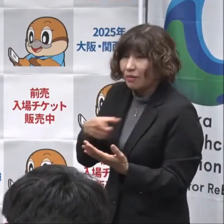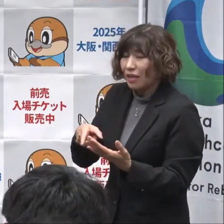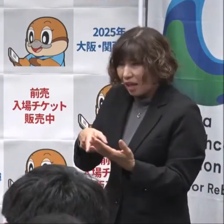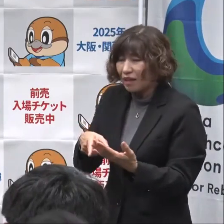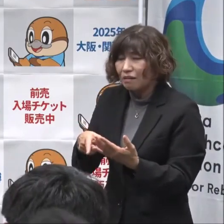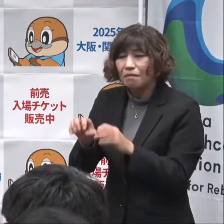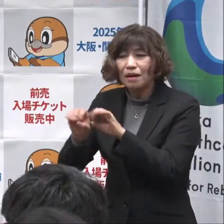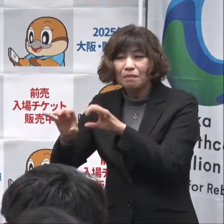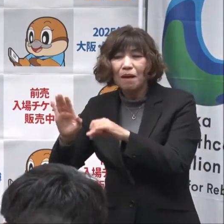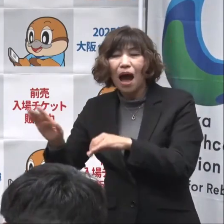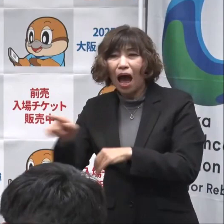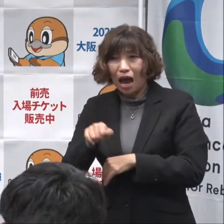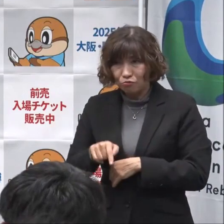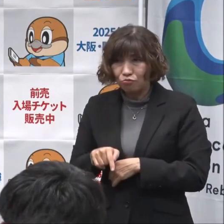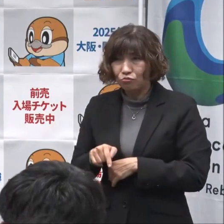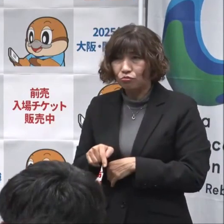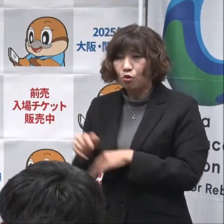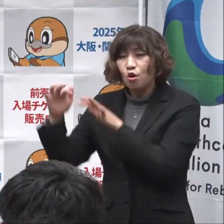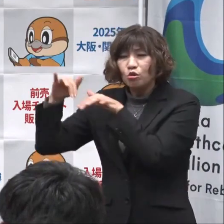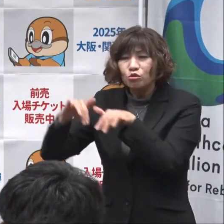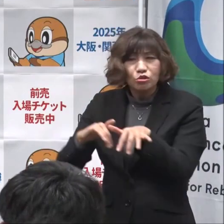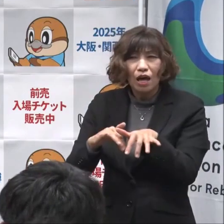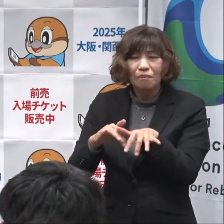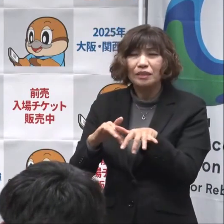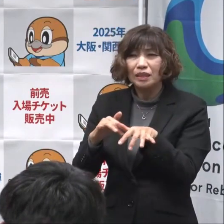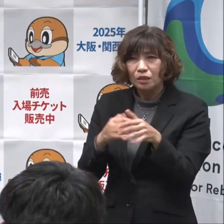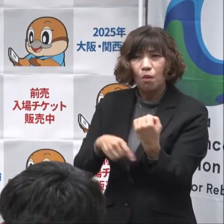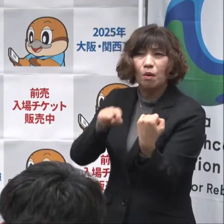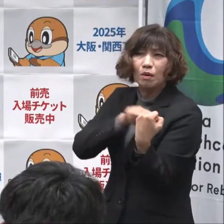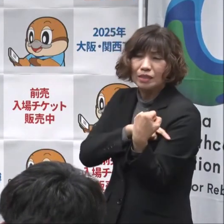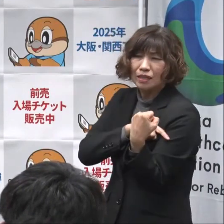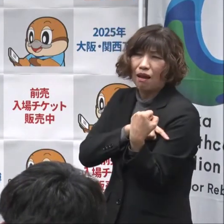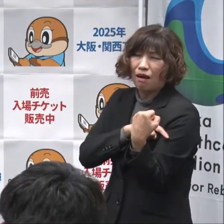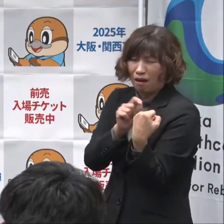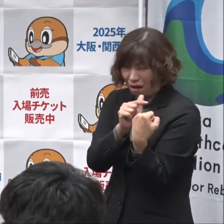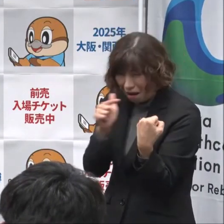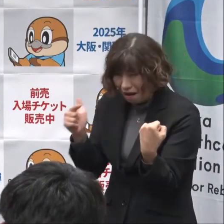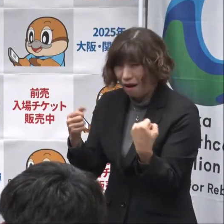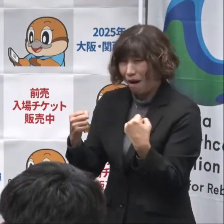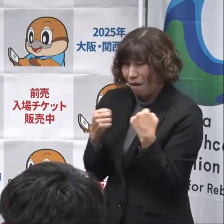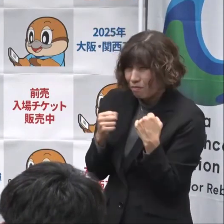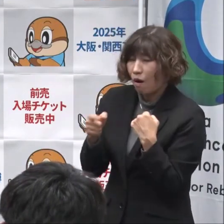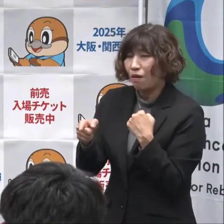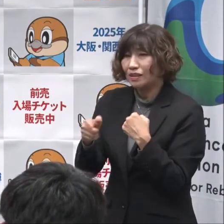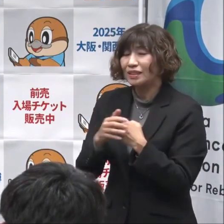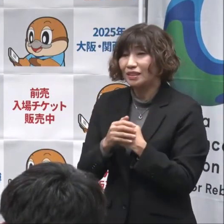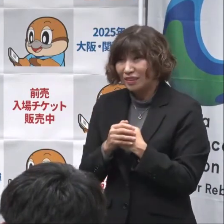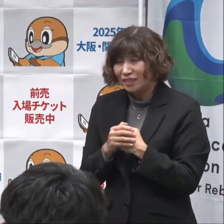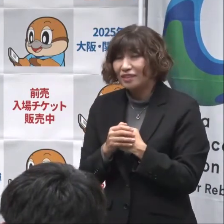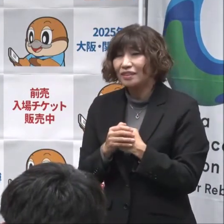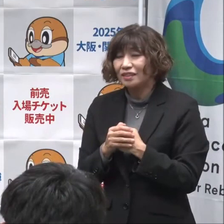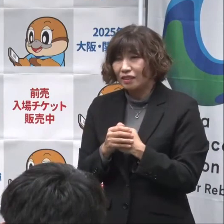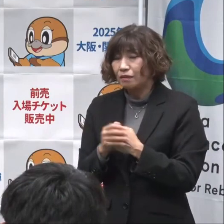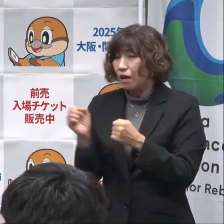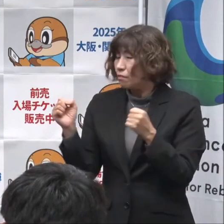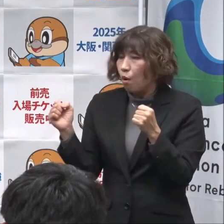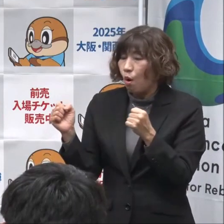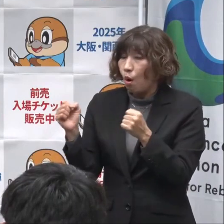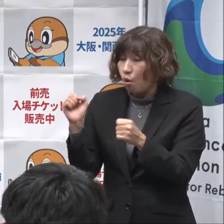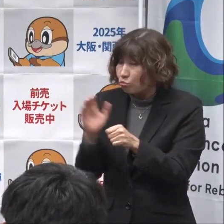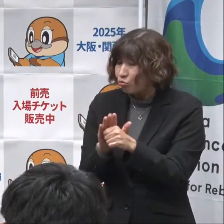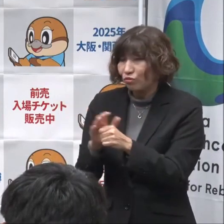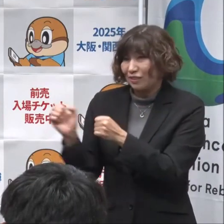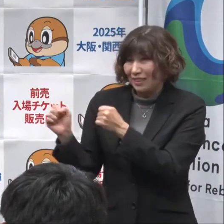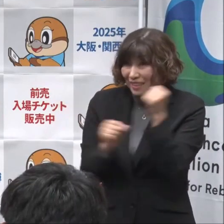この津波というのは威力がすごい大きいですから、まあ、そういった意味では直ちに避難をしていただく